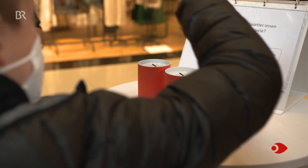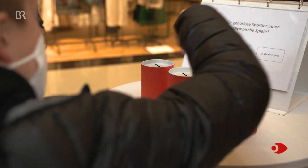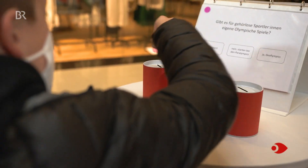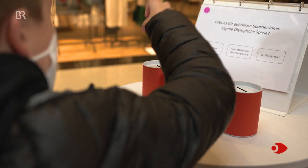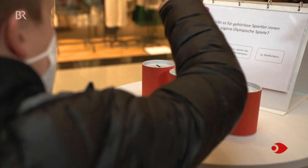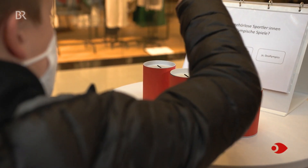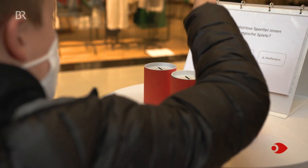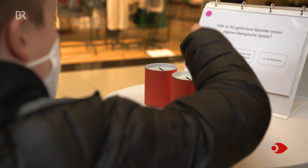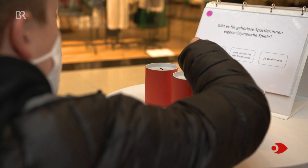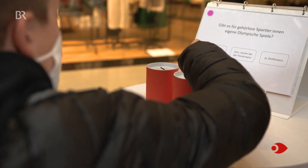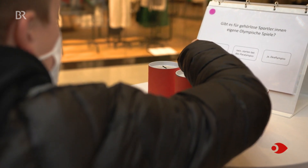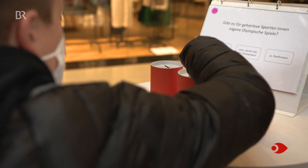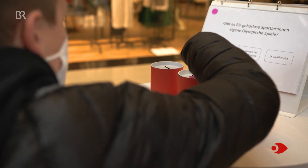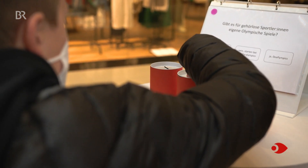Paralympics. Danke. Hat